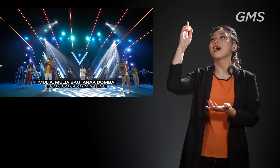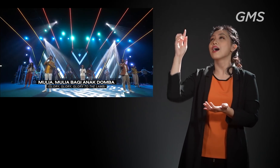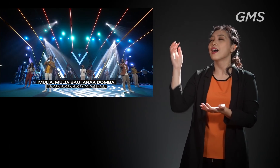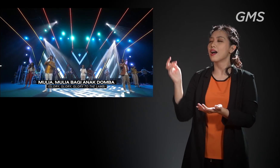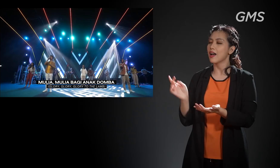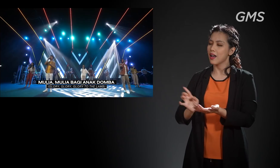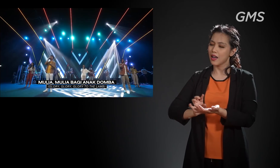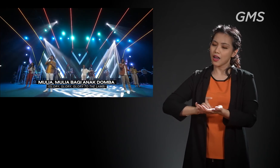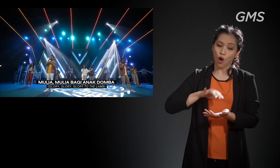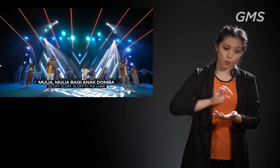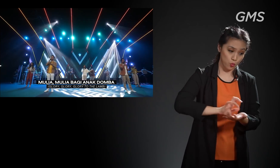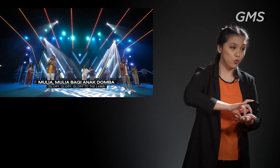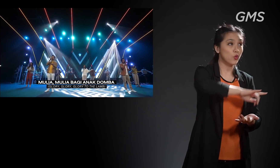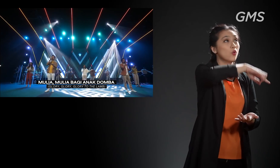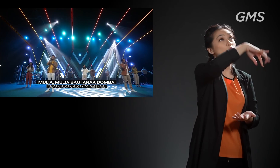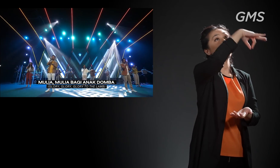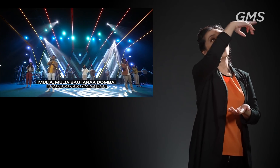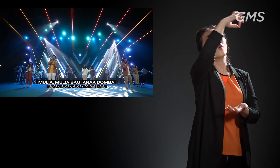mulia.